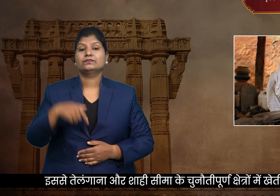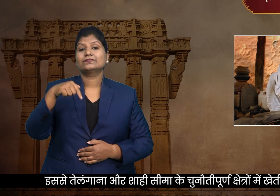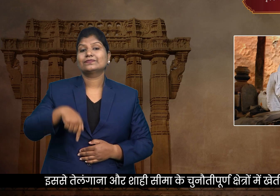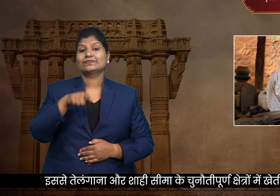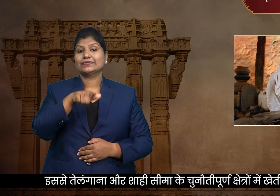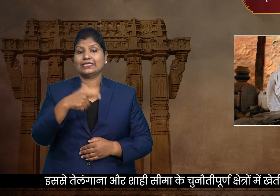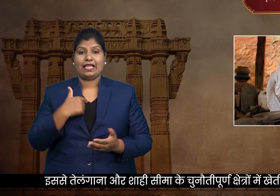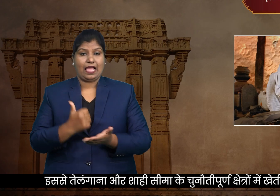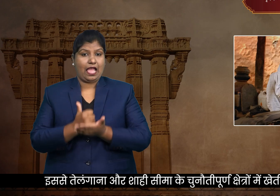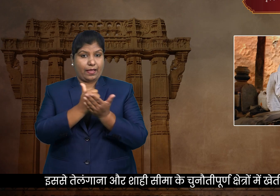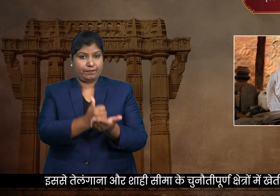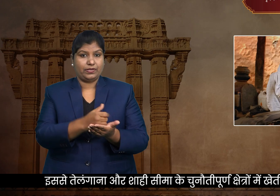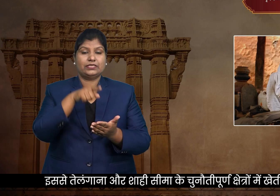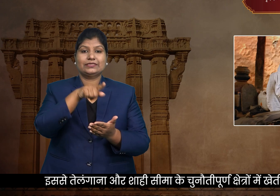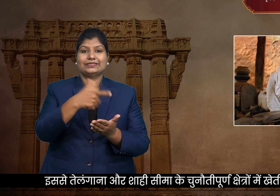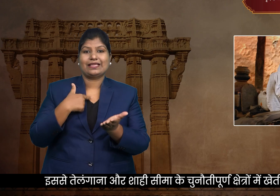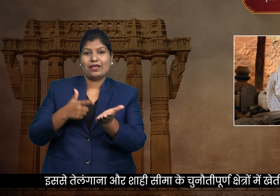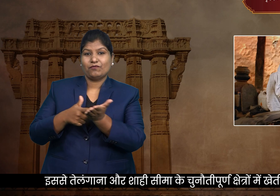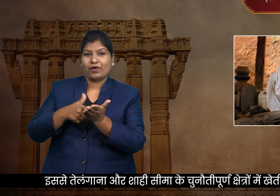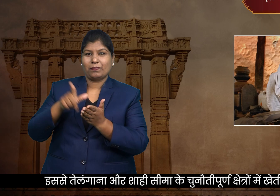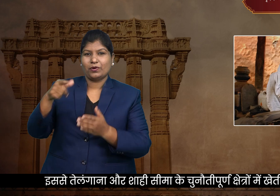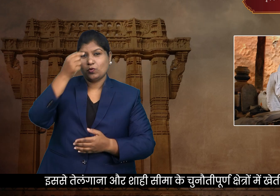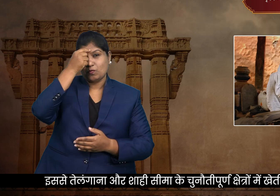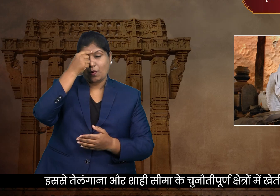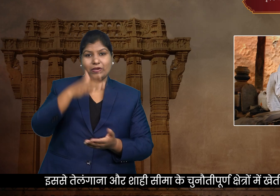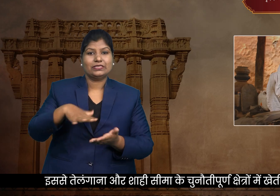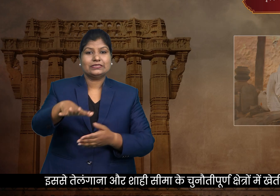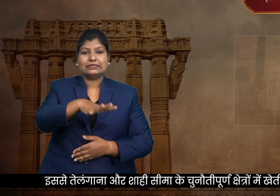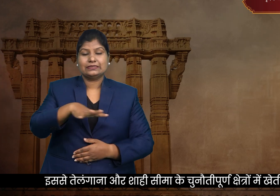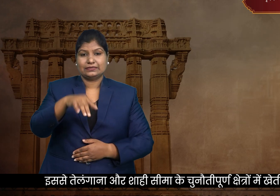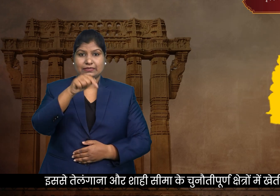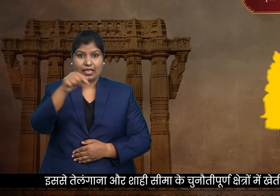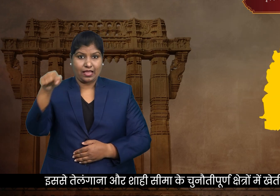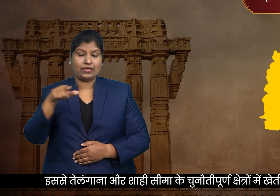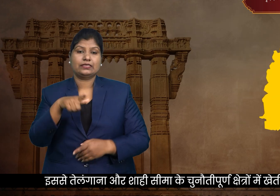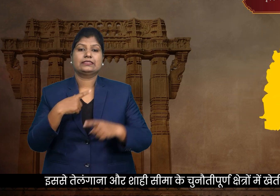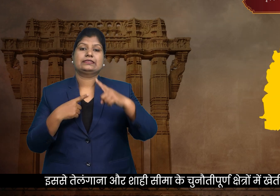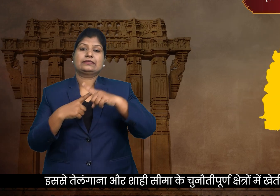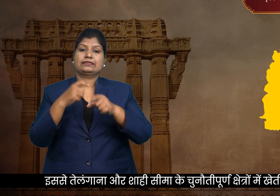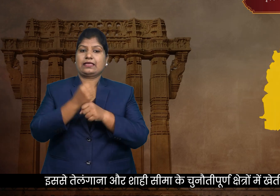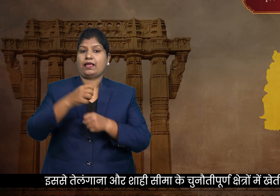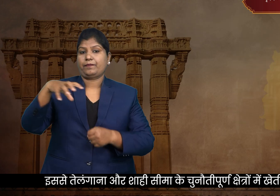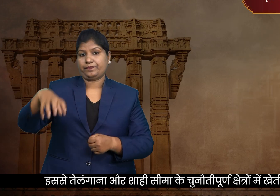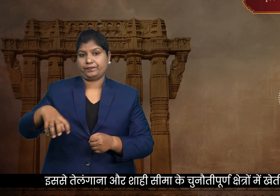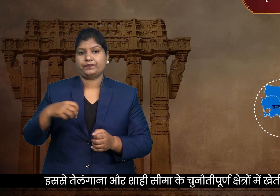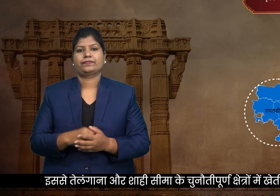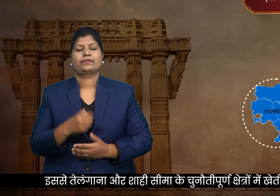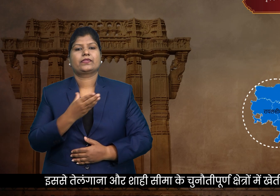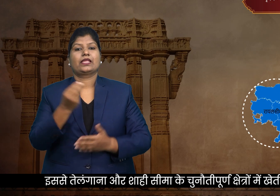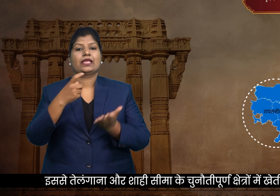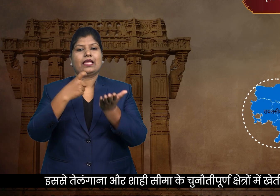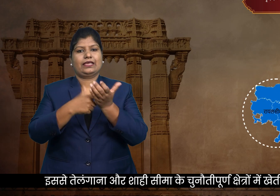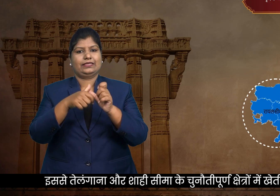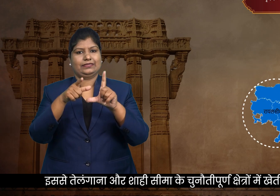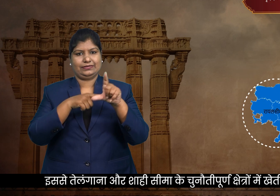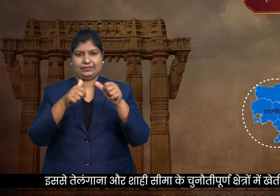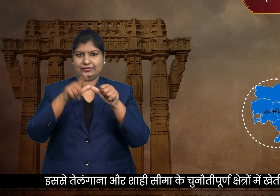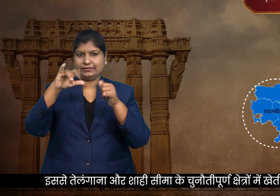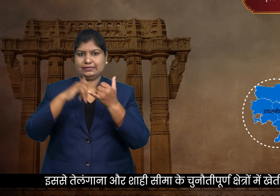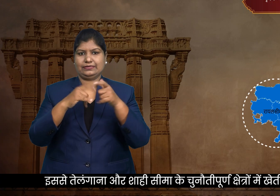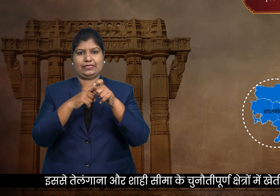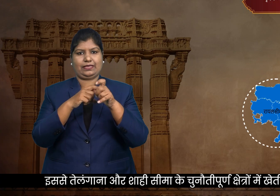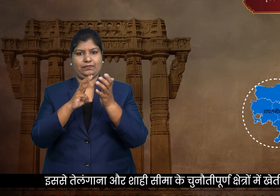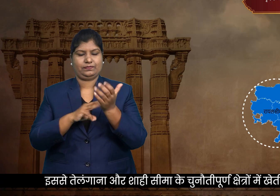इससे तेलंगाना और शाही सीमा की चुनौतीपूर्ण क्षेत्रों में खेती को बढ़ावा मिला।